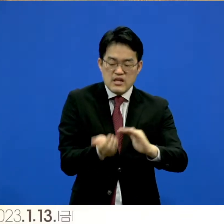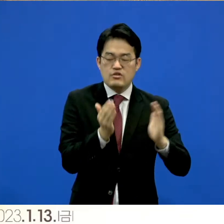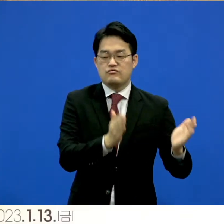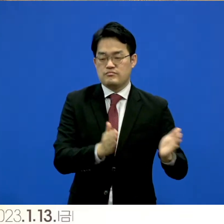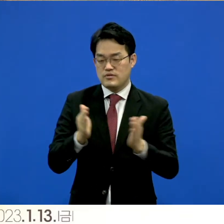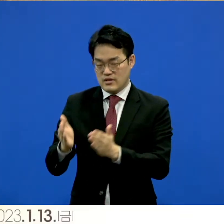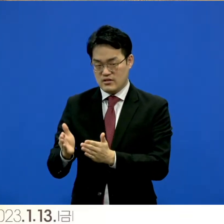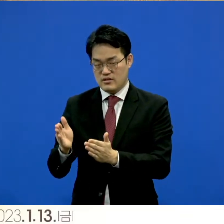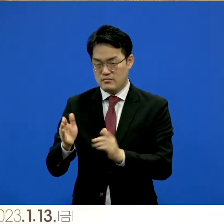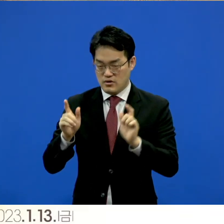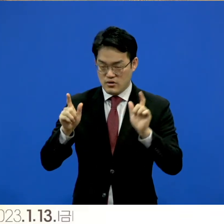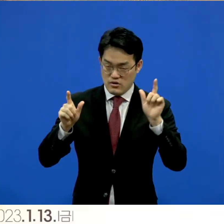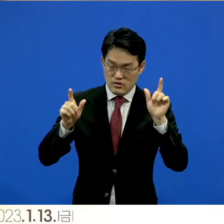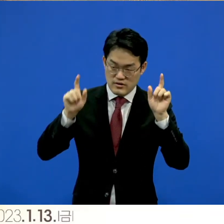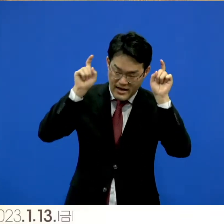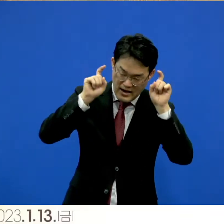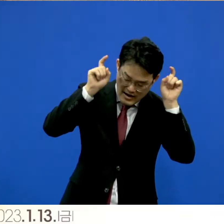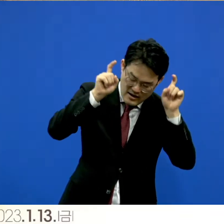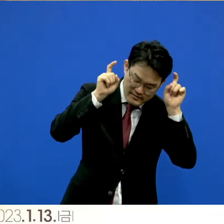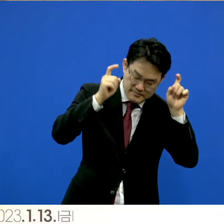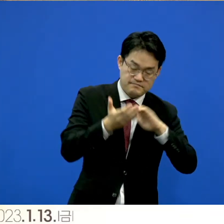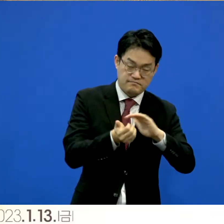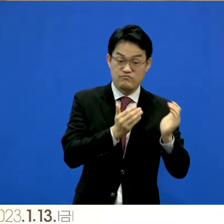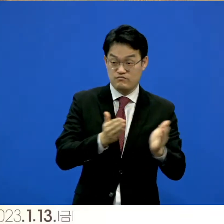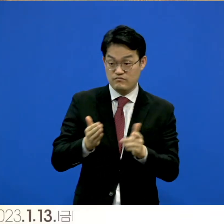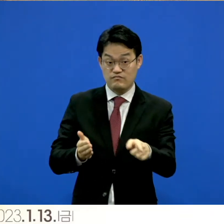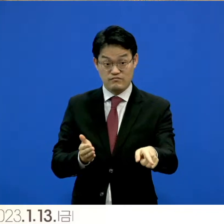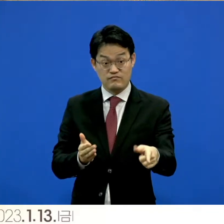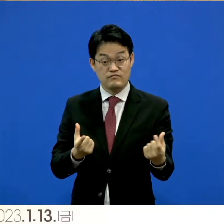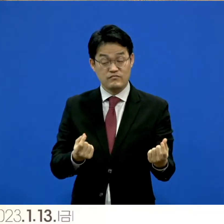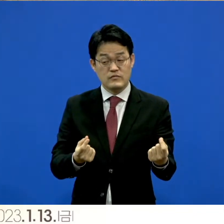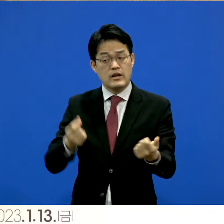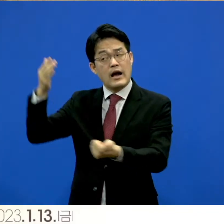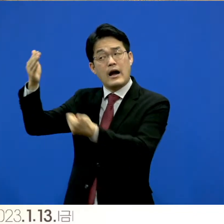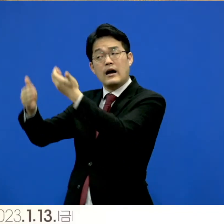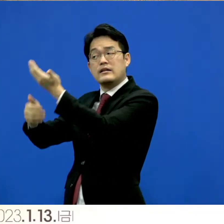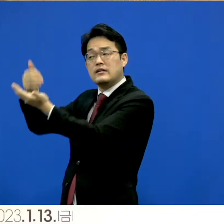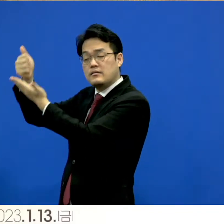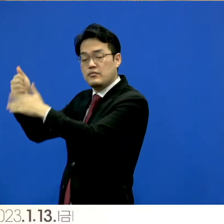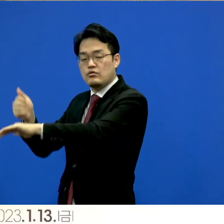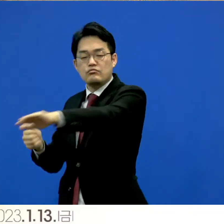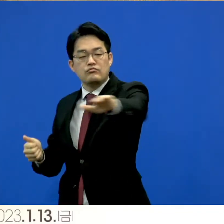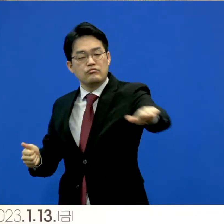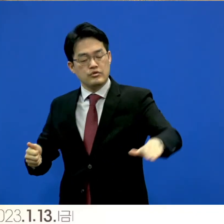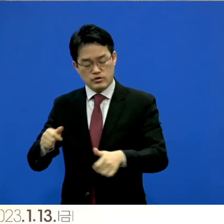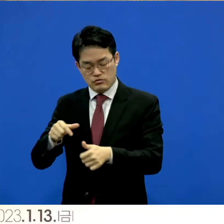여러분, 하나님은 우리의 구원을 위해서 미리 준비해 놓으셨습니다. 창세전에.